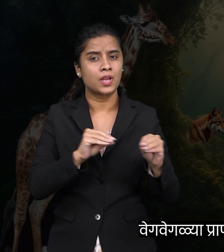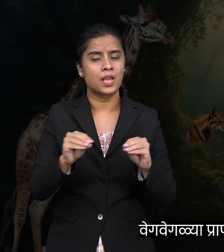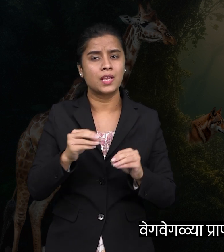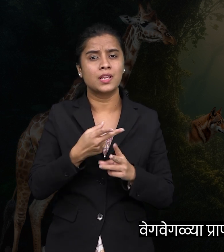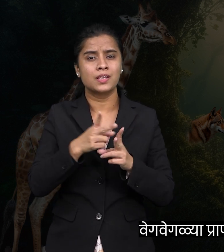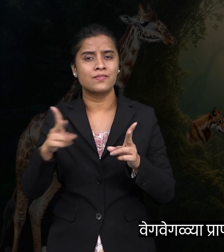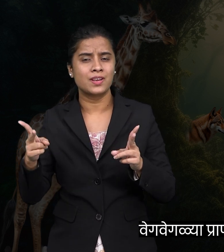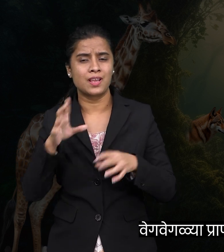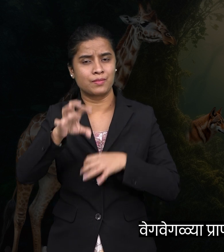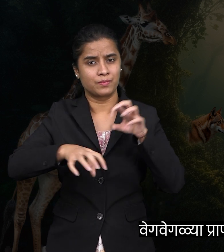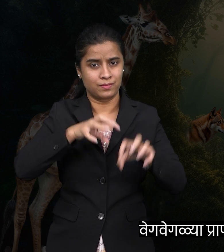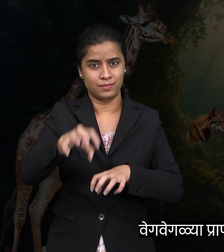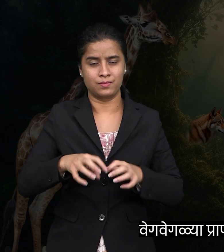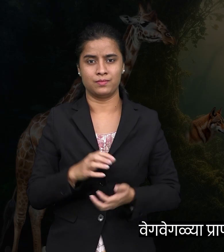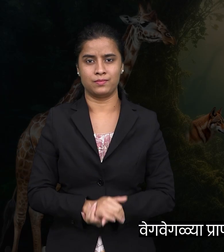करतात.